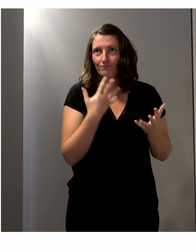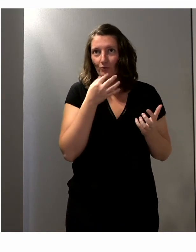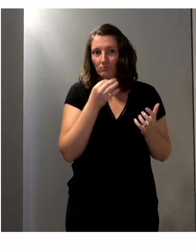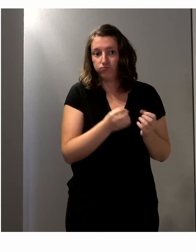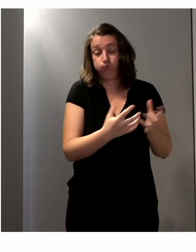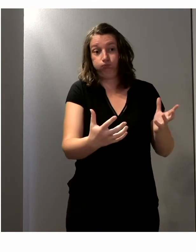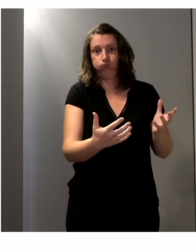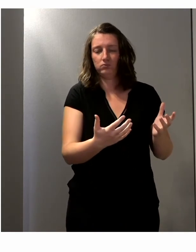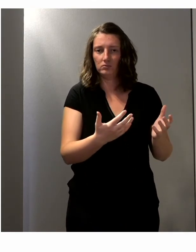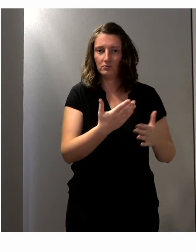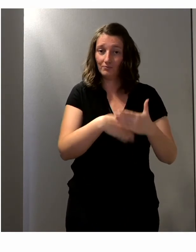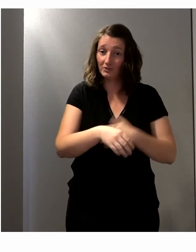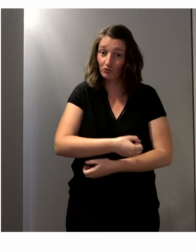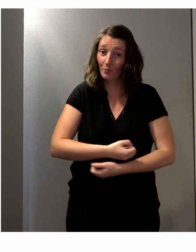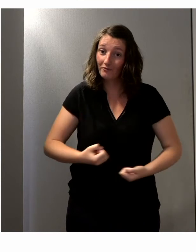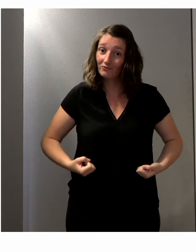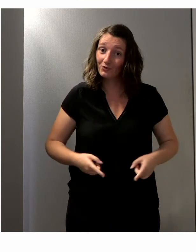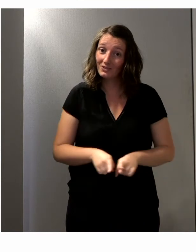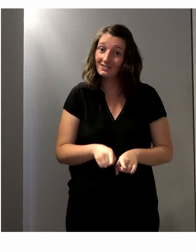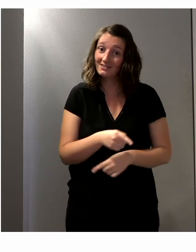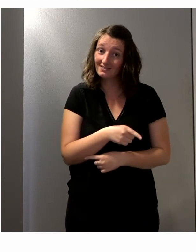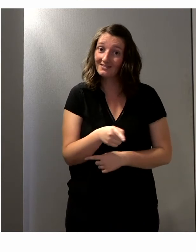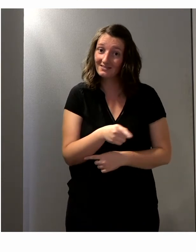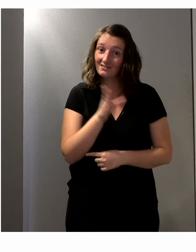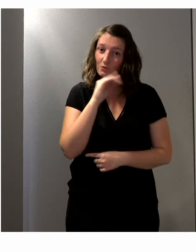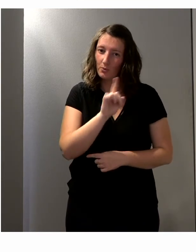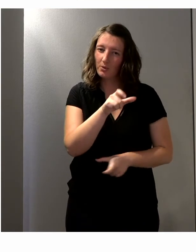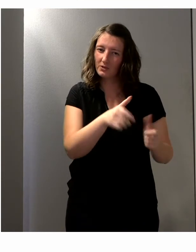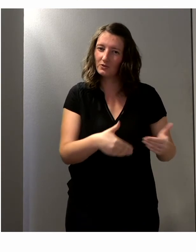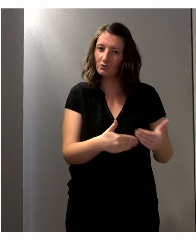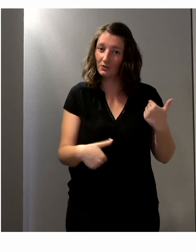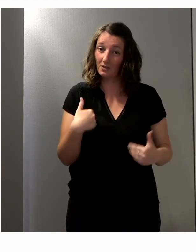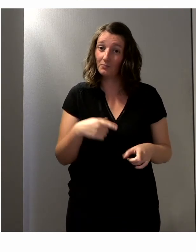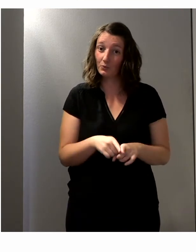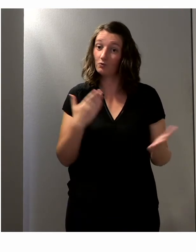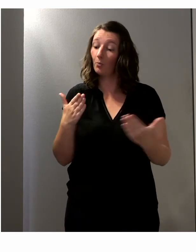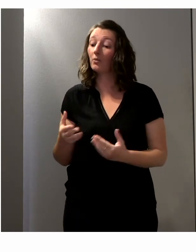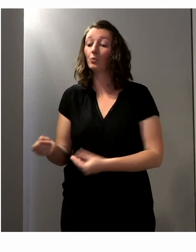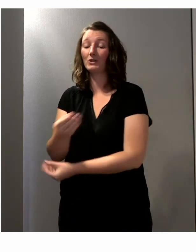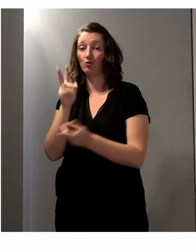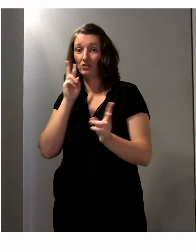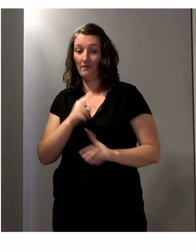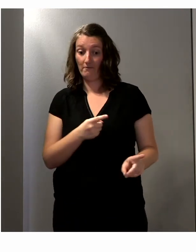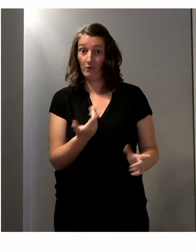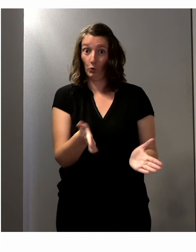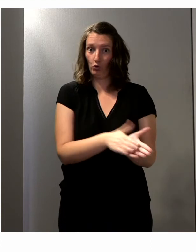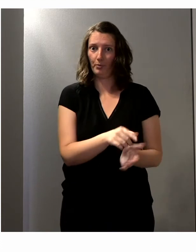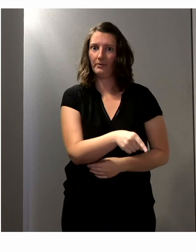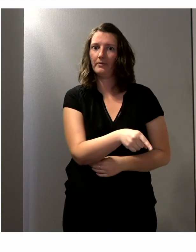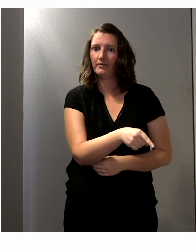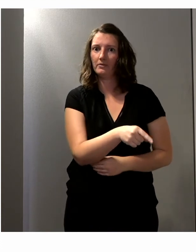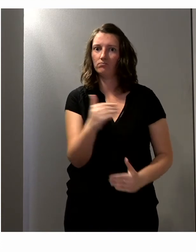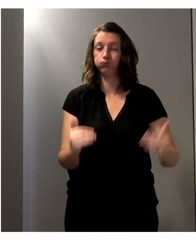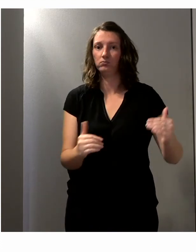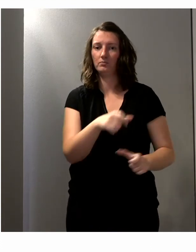envie de dire, parmi les chômeurs. C'est-à-dire qu'elles sont aussi 2 fois plus nombreuses, les personnes en situation de